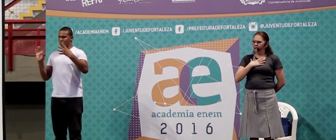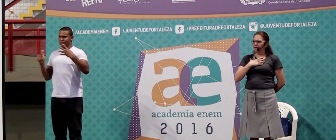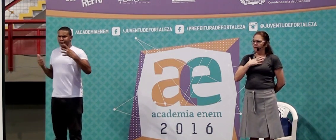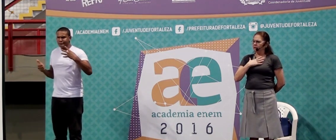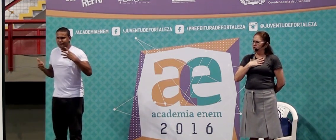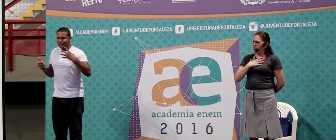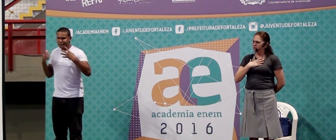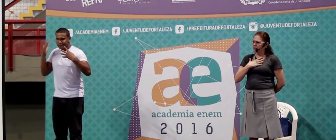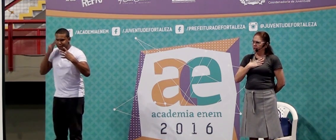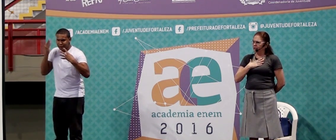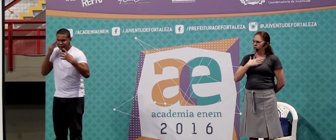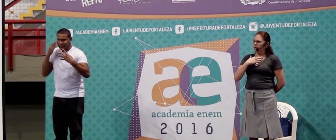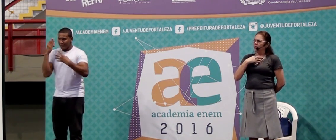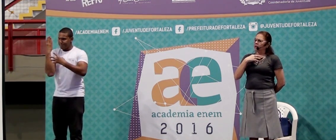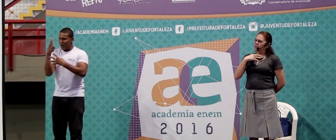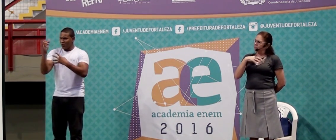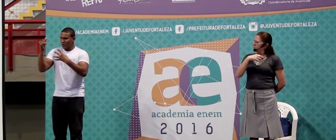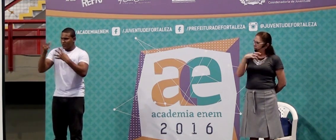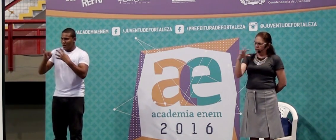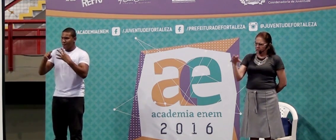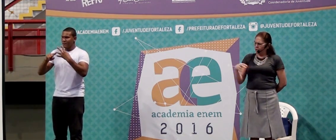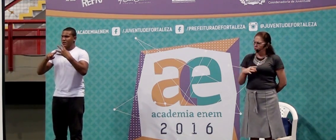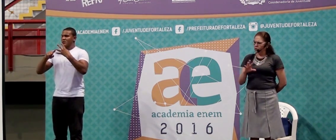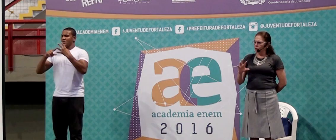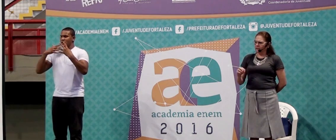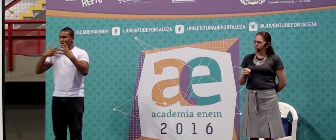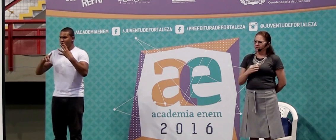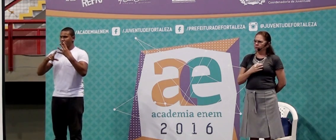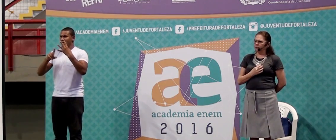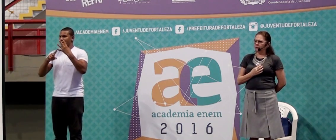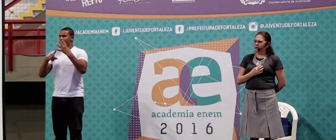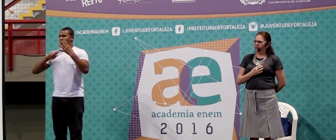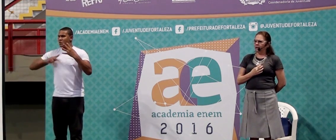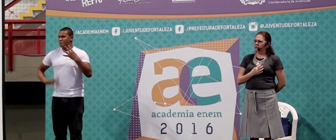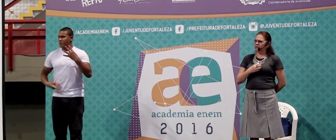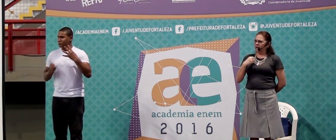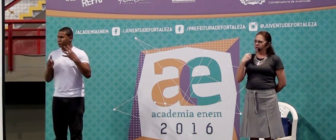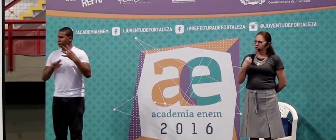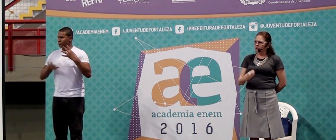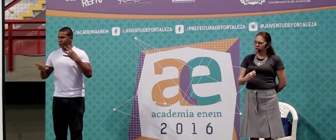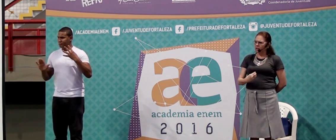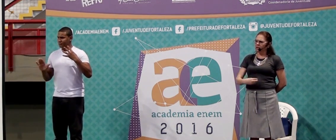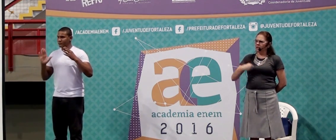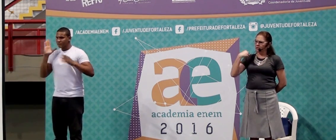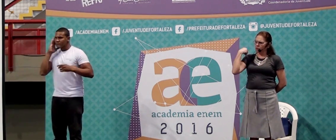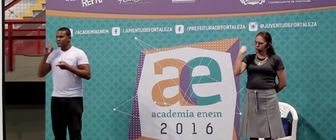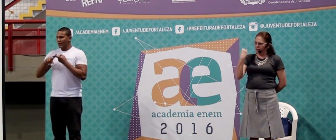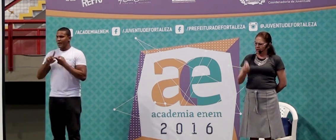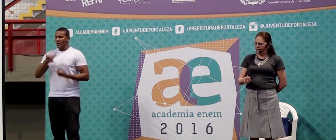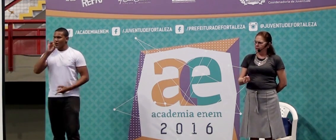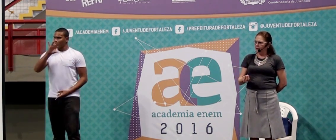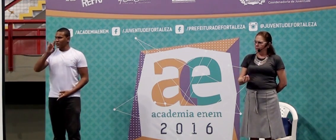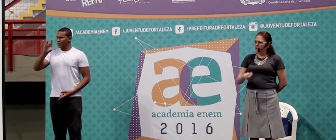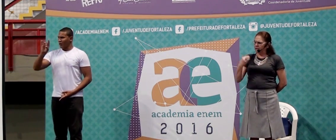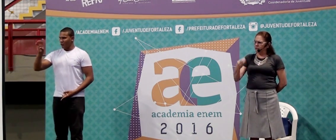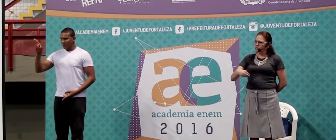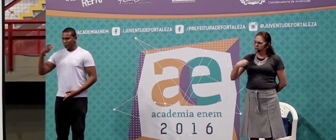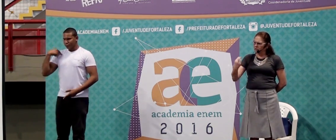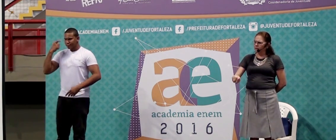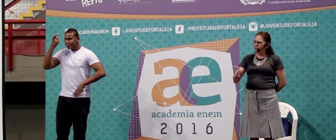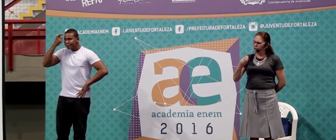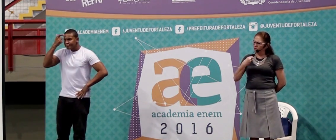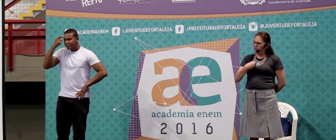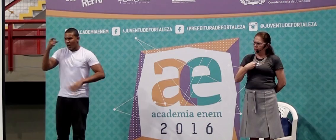cabe cada sociedade, de acordo com as suas possibilidades, agir e ajudar,